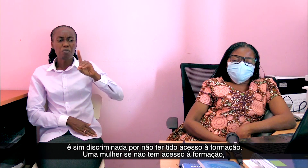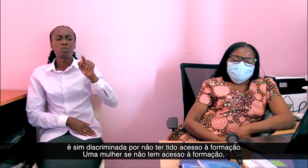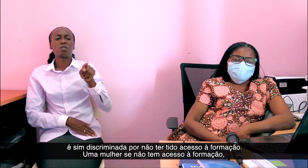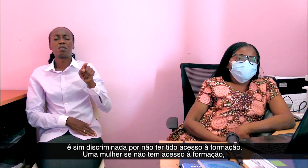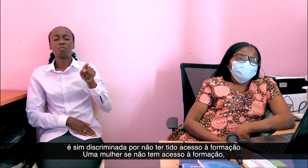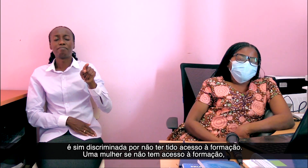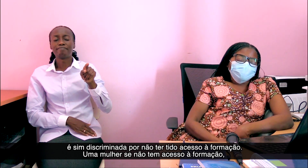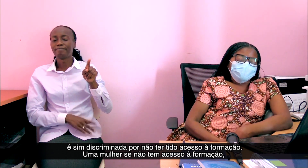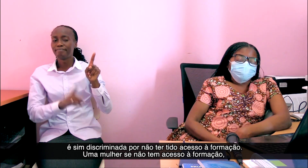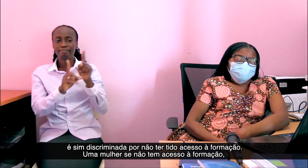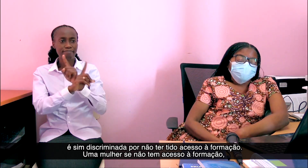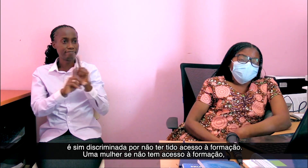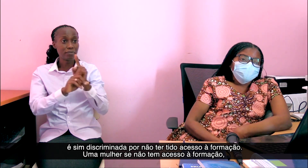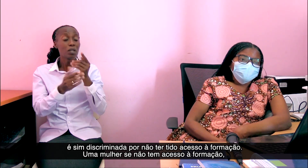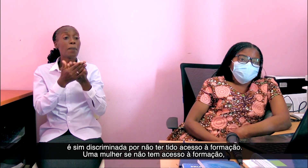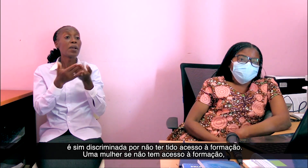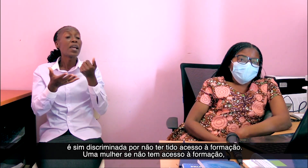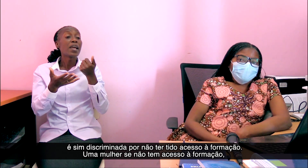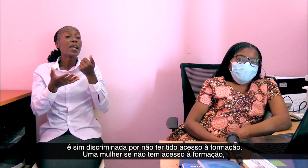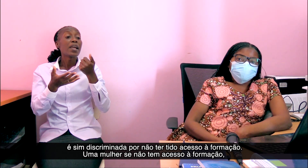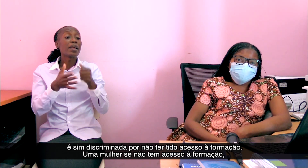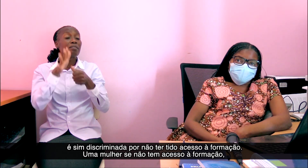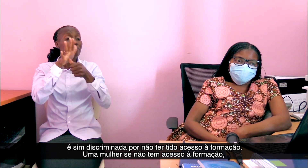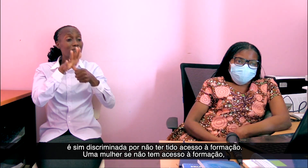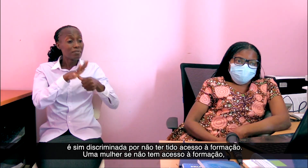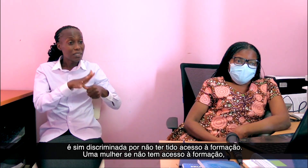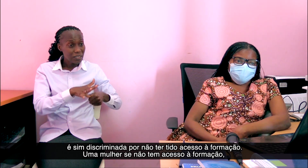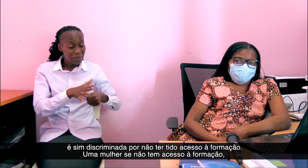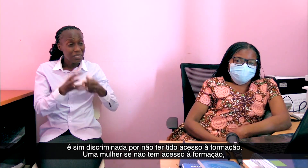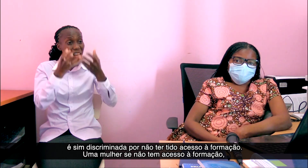ter sido discriminada por não ter tido acesso à formação.